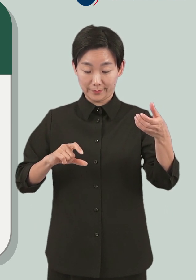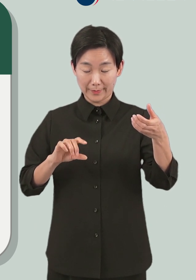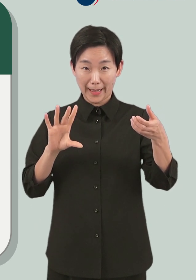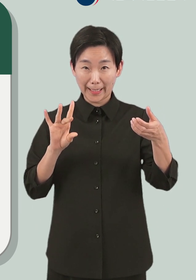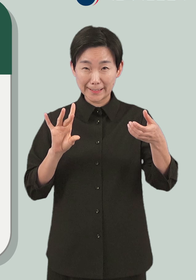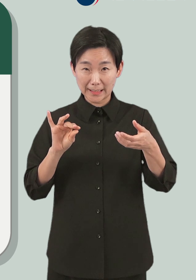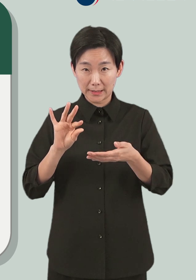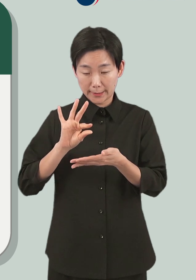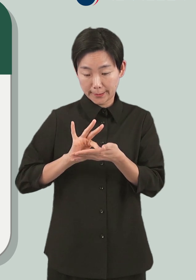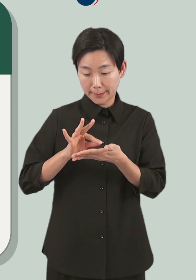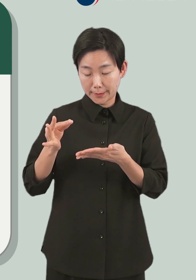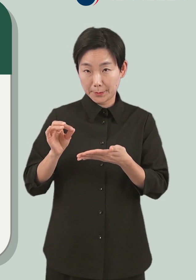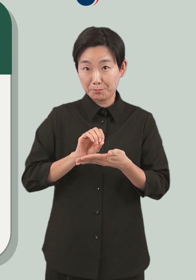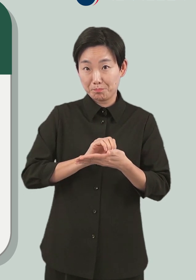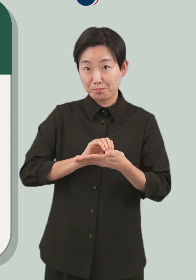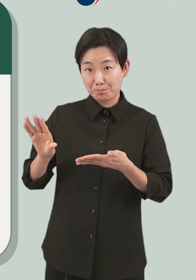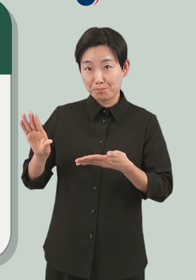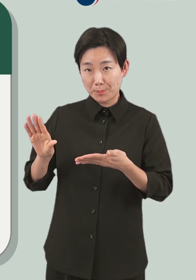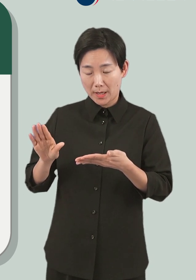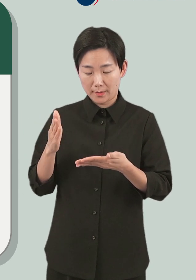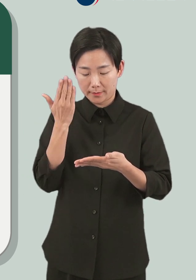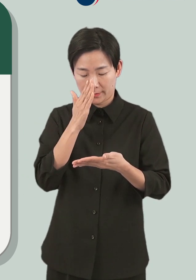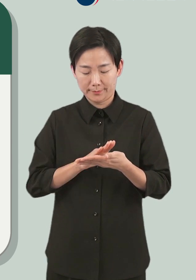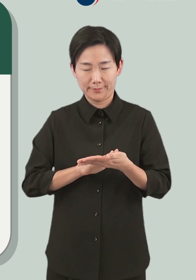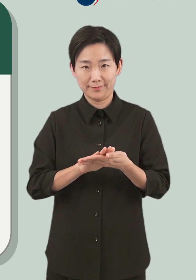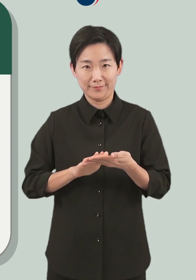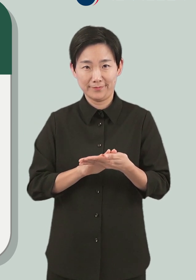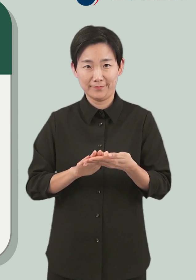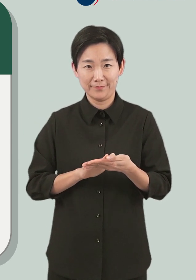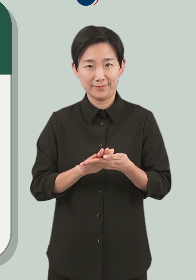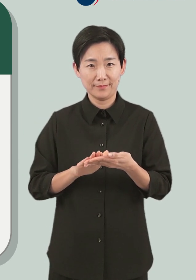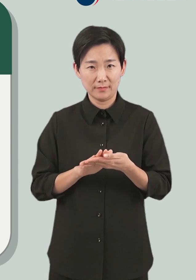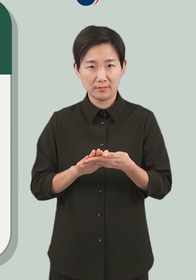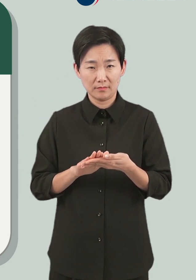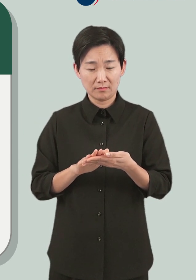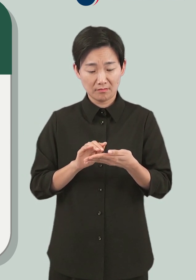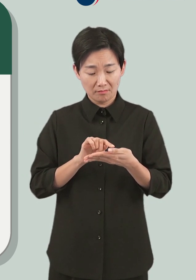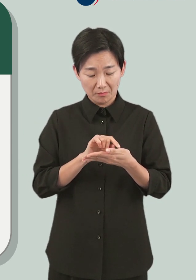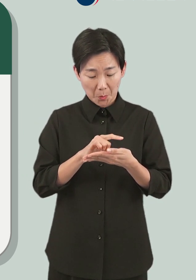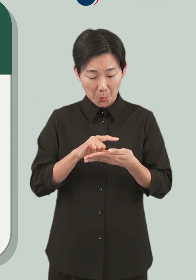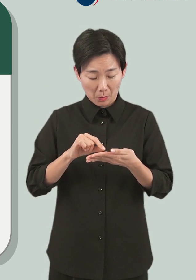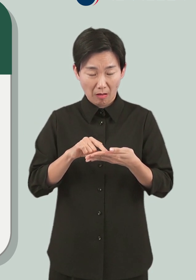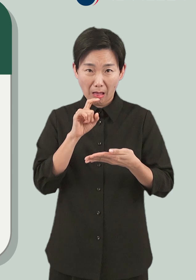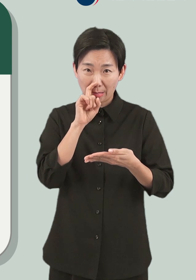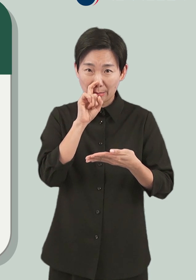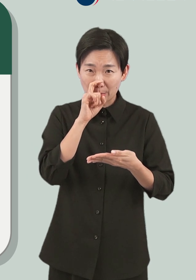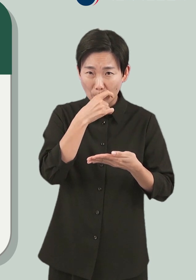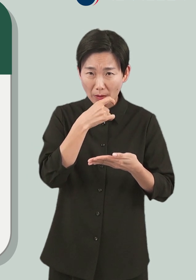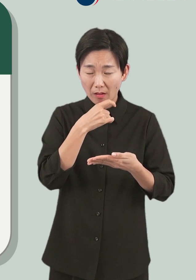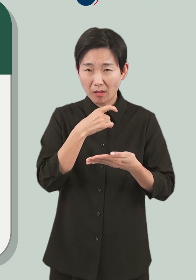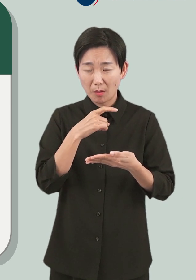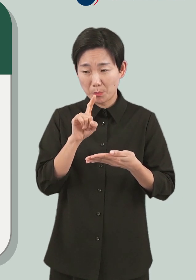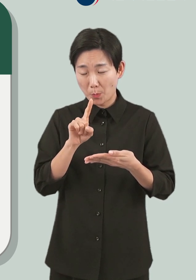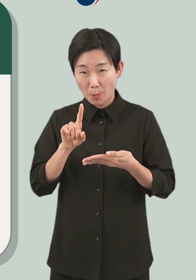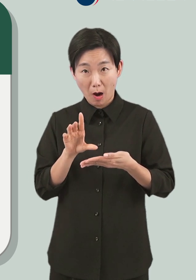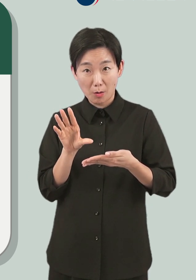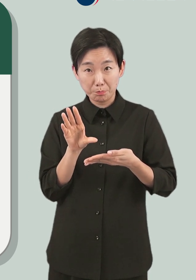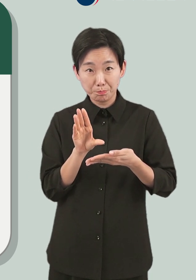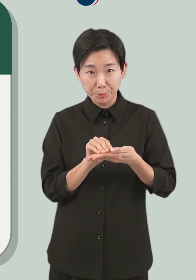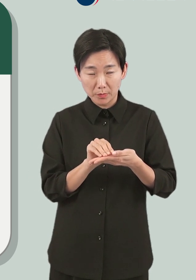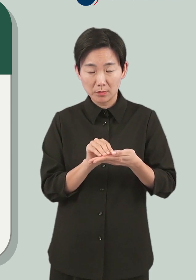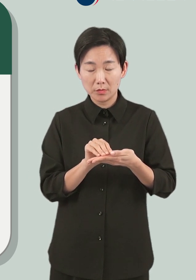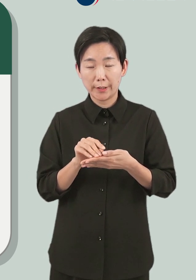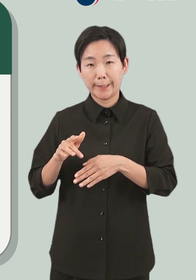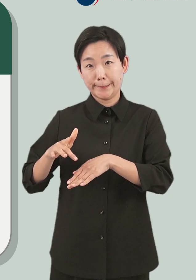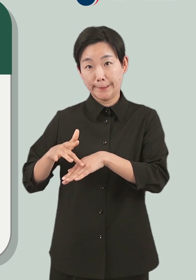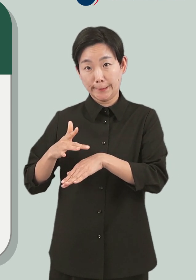후 패드를 닦아냅니다. 패드가 더러워지거나 이물질이 묻었을 때는 물 또는 중성세제에 적신